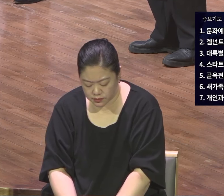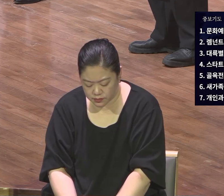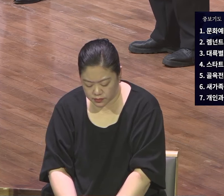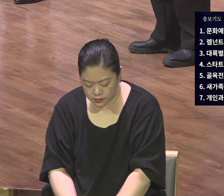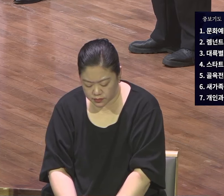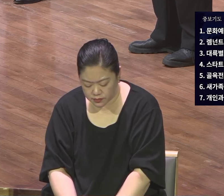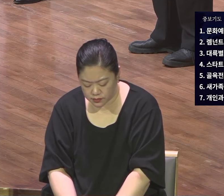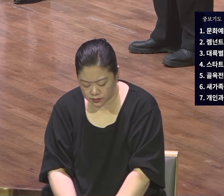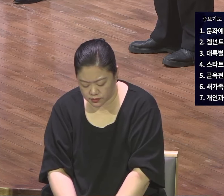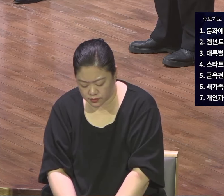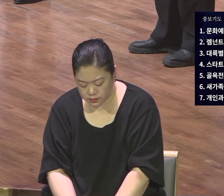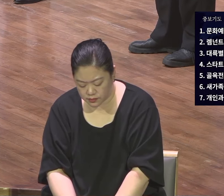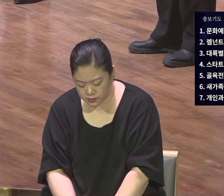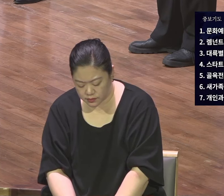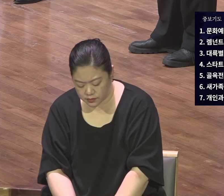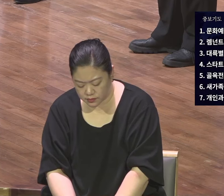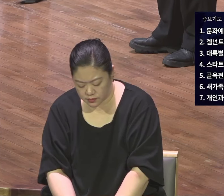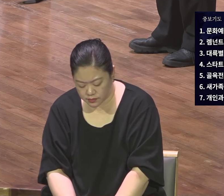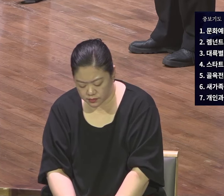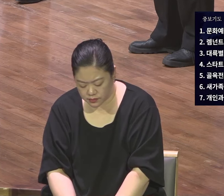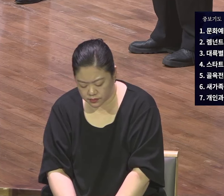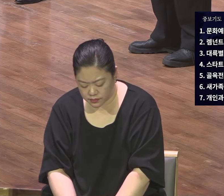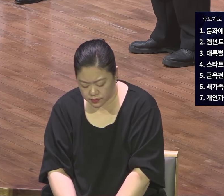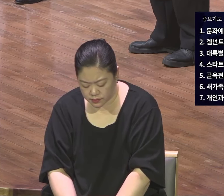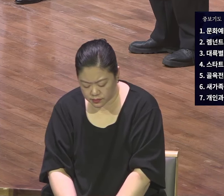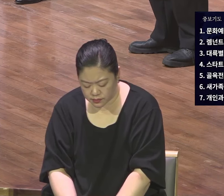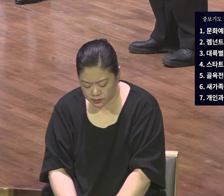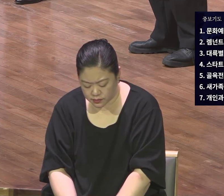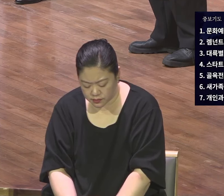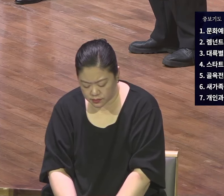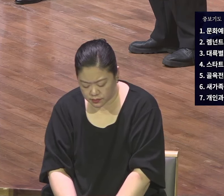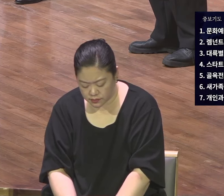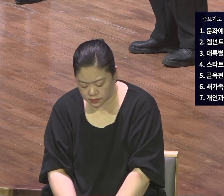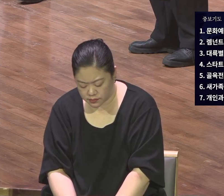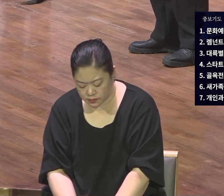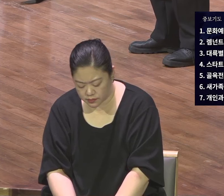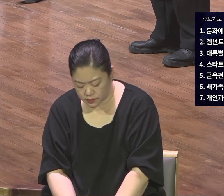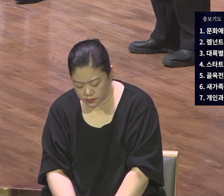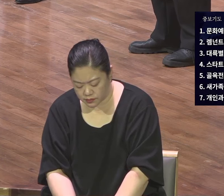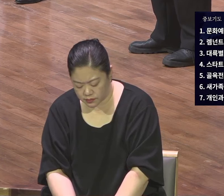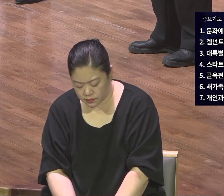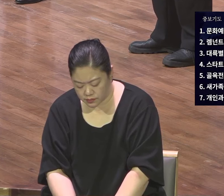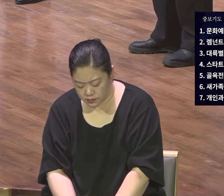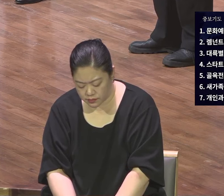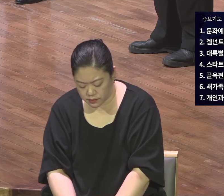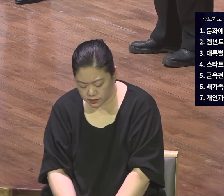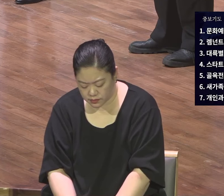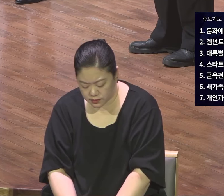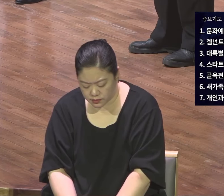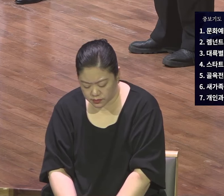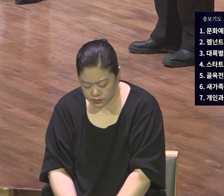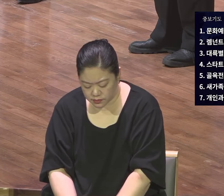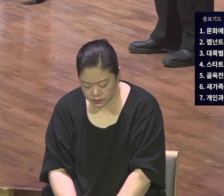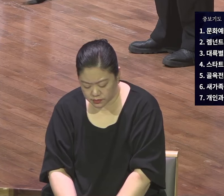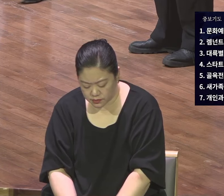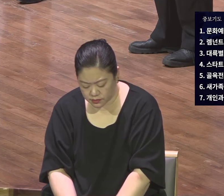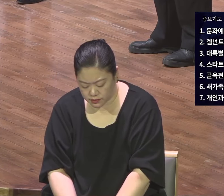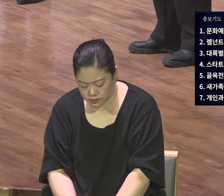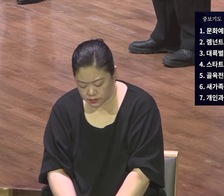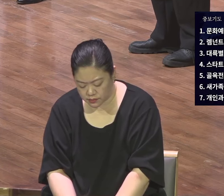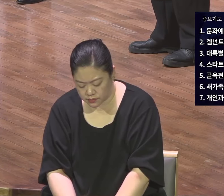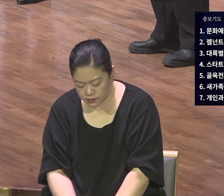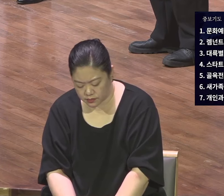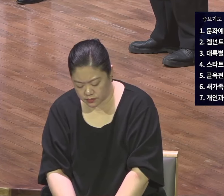문화와 예술을 통해서 전도와 성교의 장막터가 넓혀지길 원하는 우리 문화예술위원회 될 수 있도록